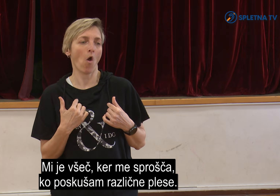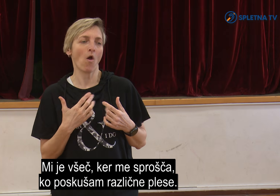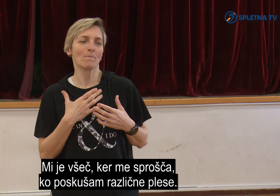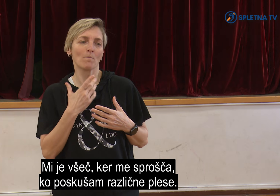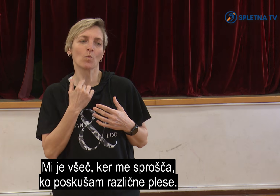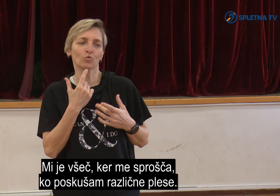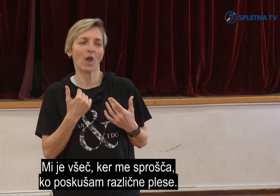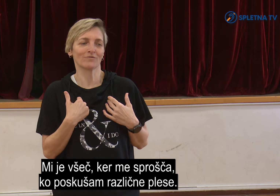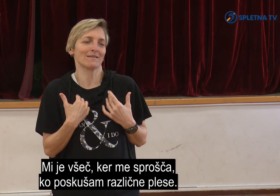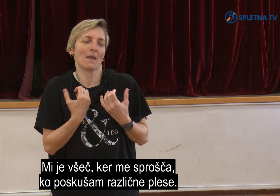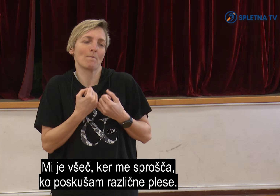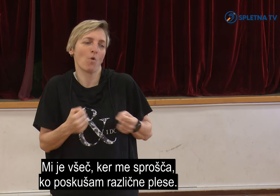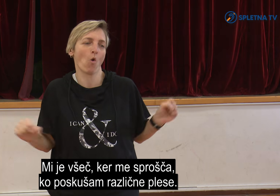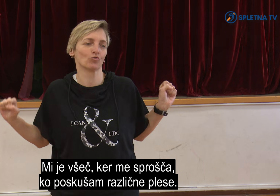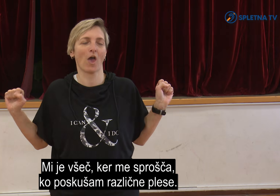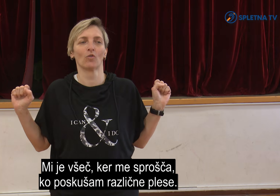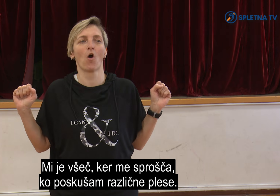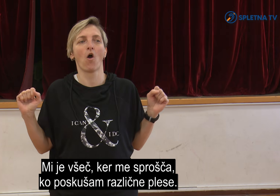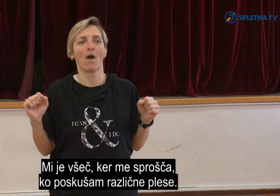sprošča, ko poskušam različne plese.